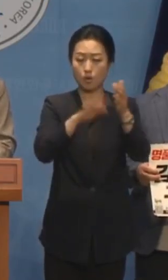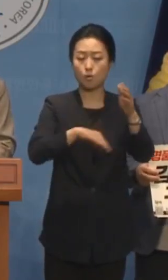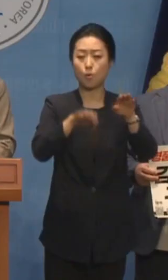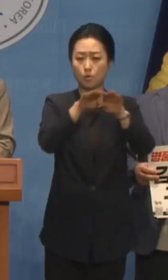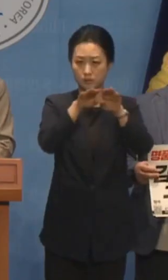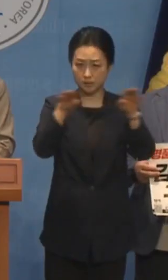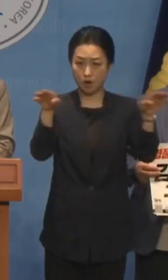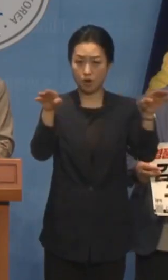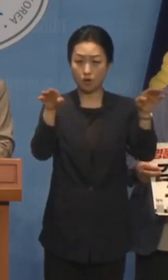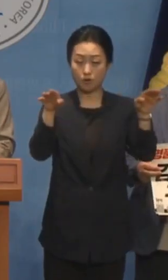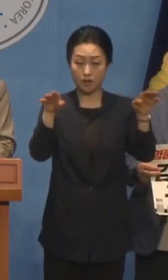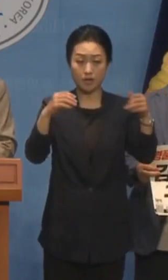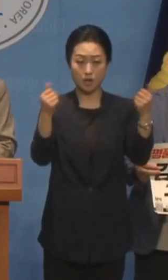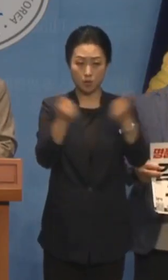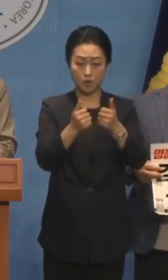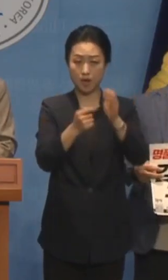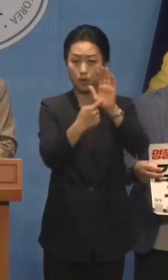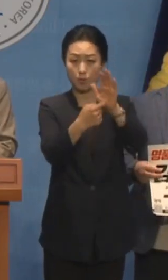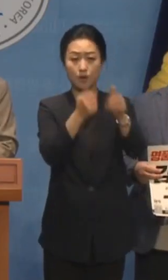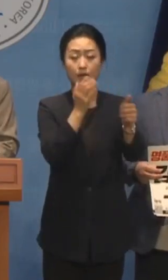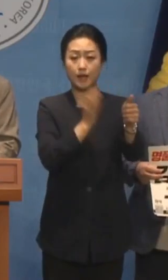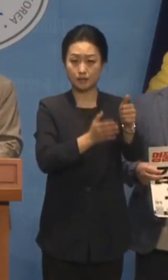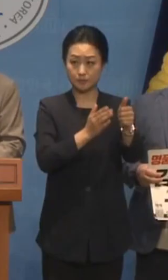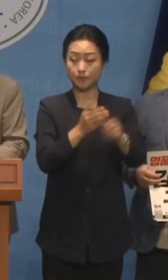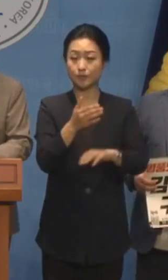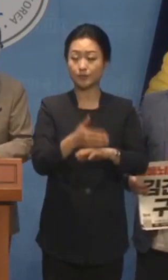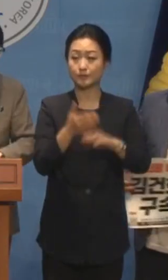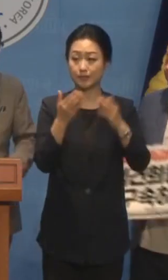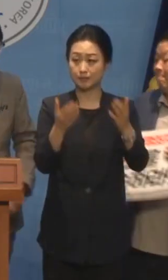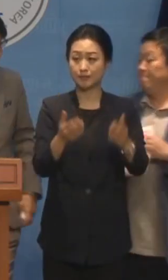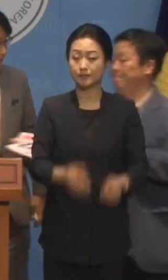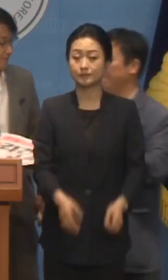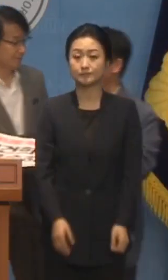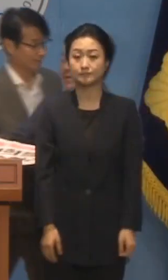공정하게 집행해 줄 것을 요청드립니다. 감사합니다.